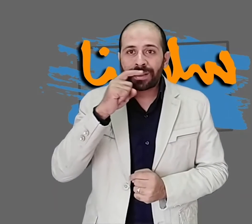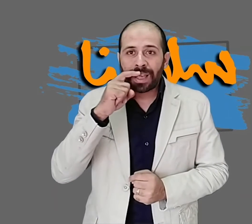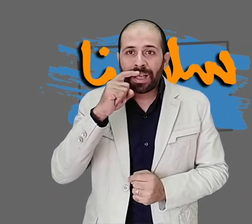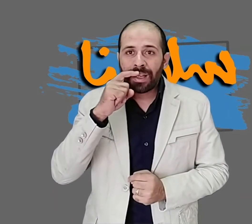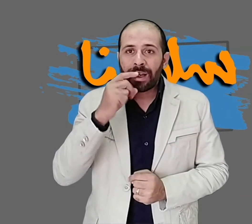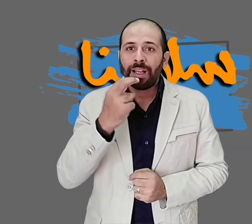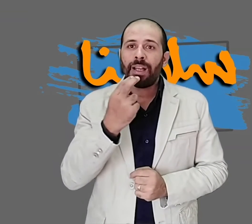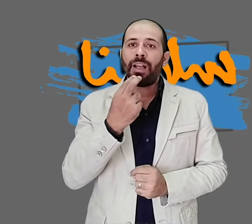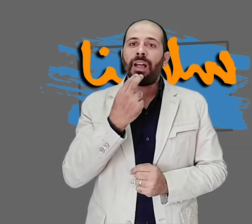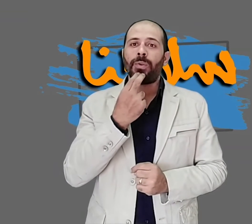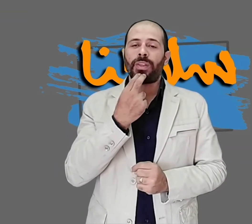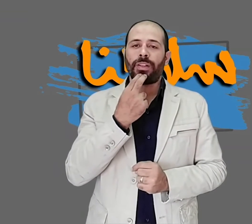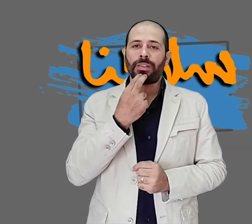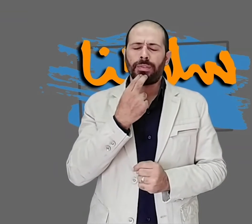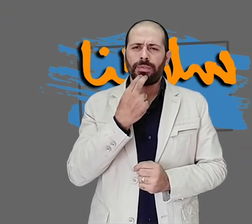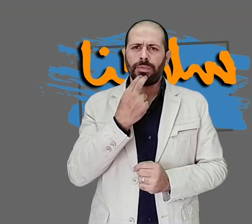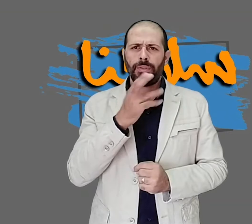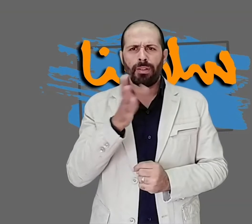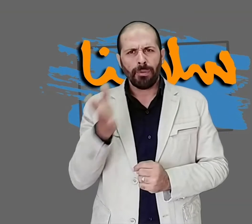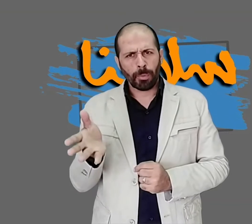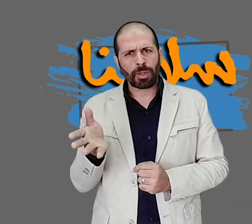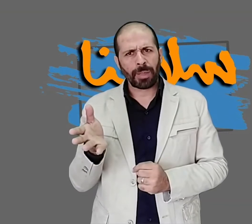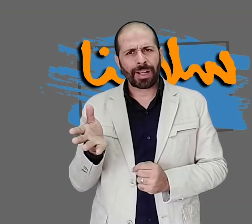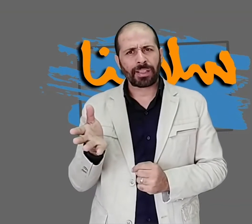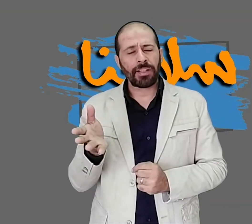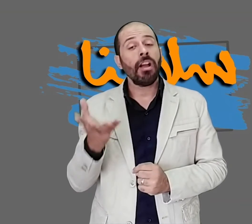أنثى أو ذكر. ممكن نعمل حاجة تانية؟